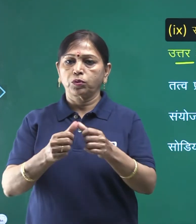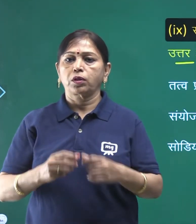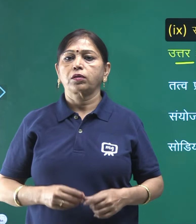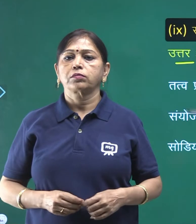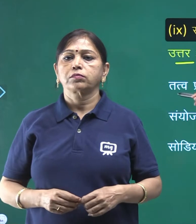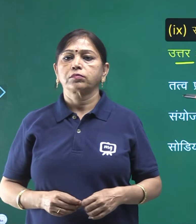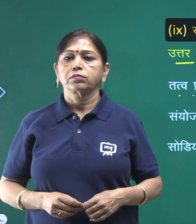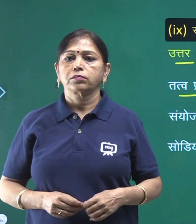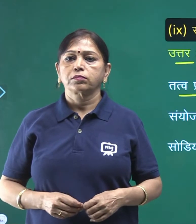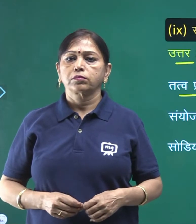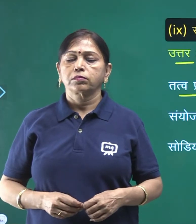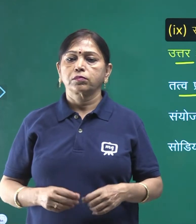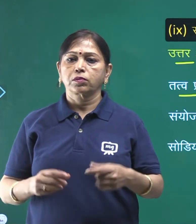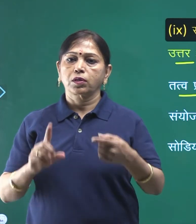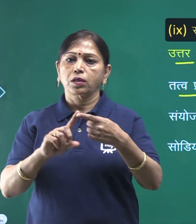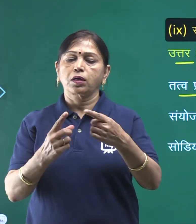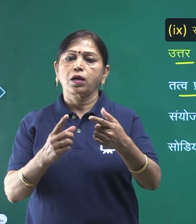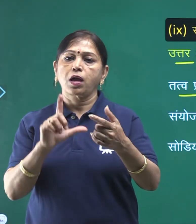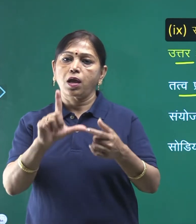उत्तर तत्व प्रतीक